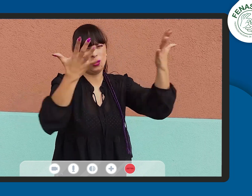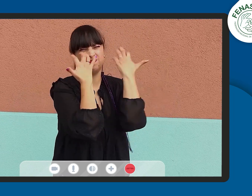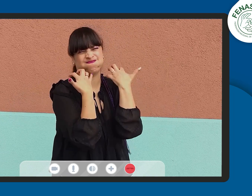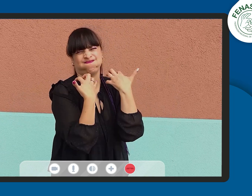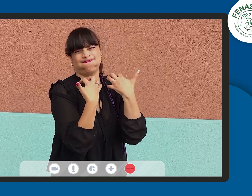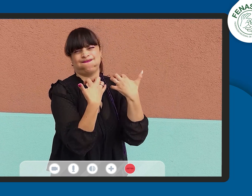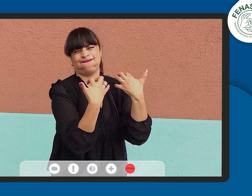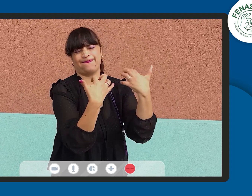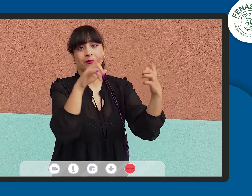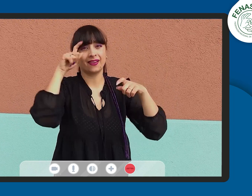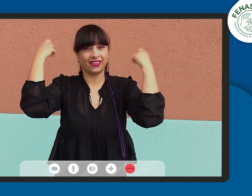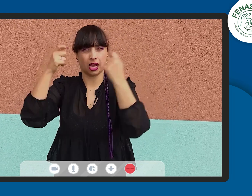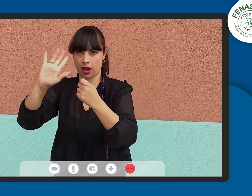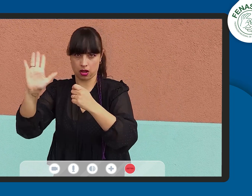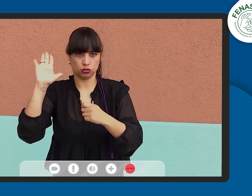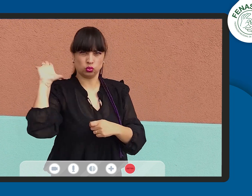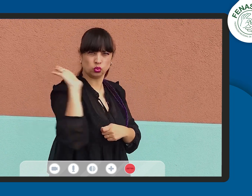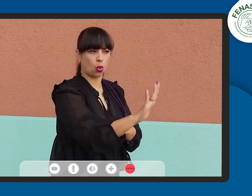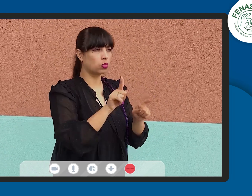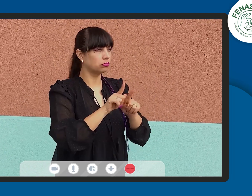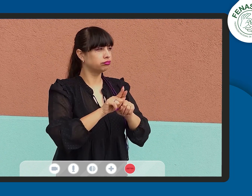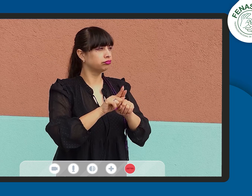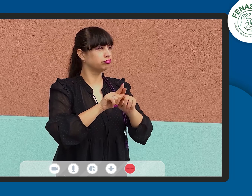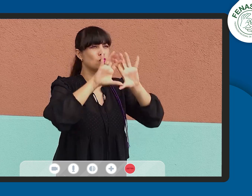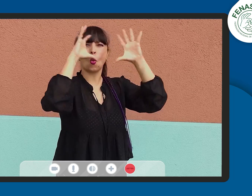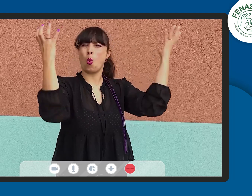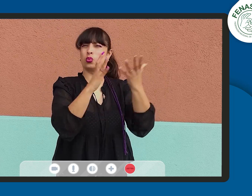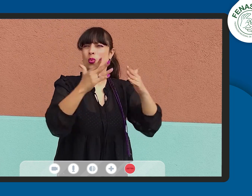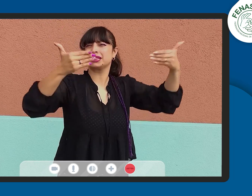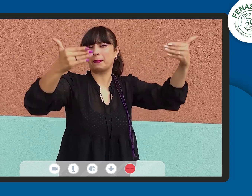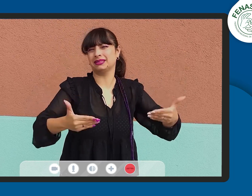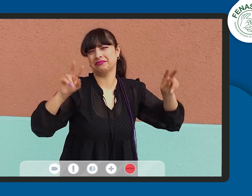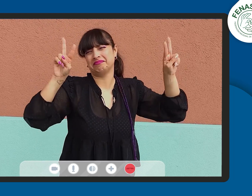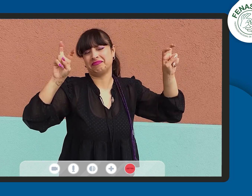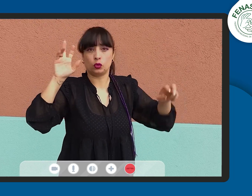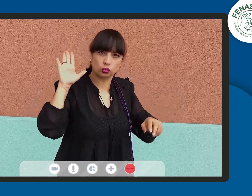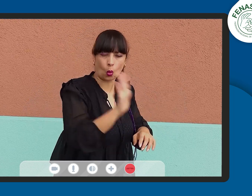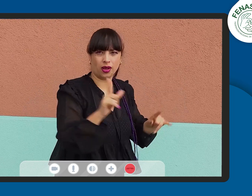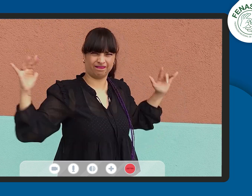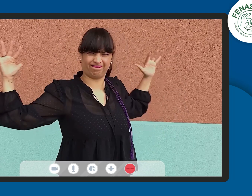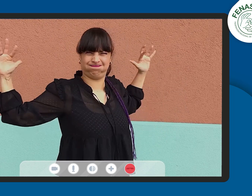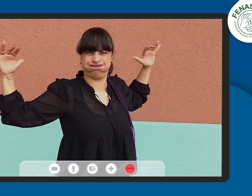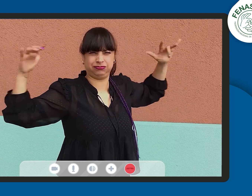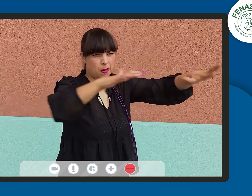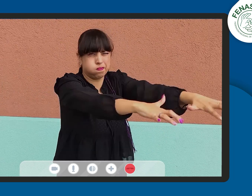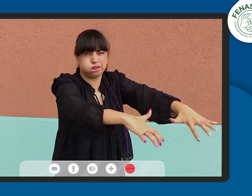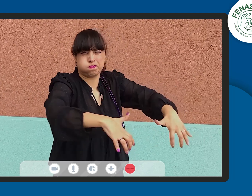de solo 3 minutos ante un auditorio muy grande. No en el festival Clundui, sino en un evento mundial